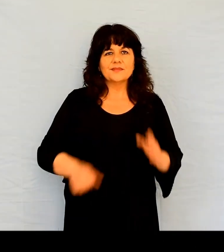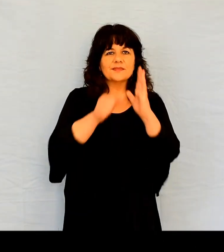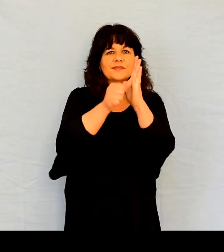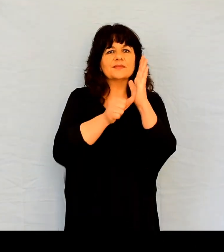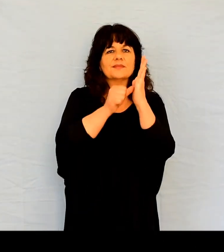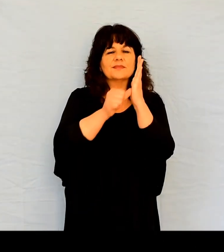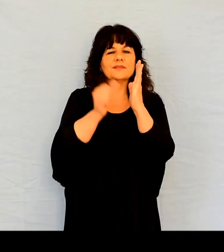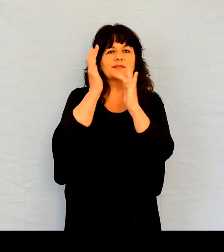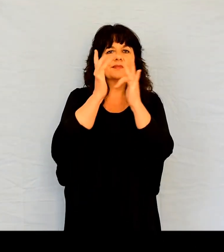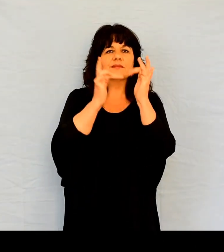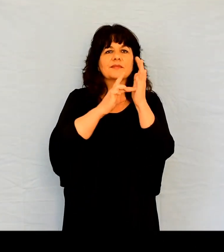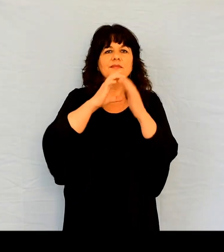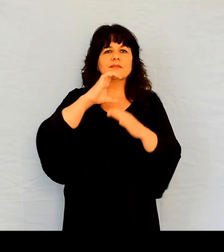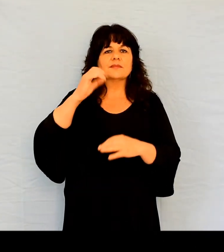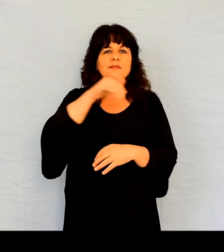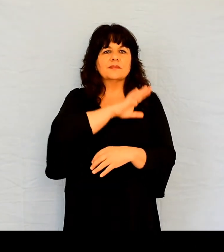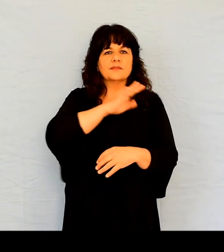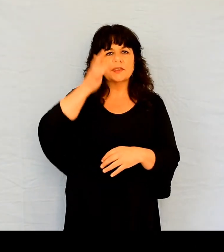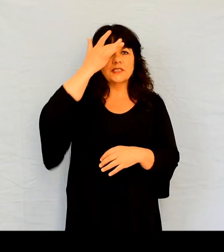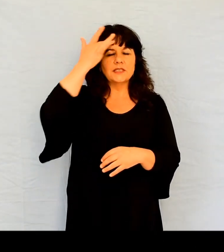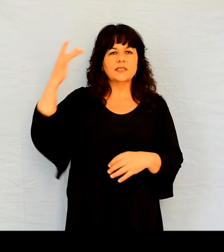Évangile de Jésus-Christ selon saint Jean.